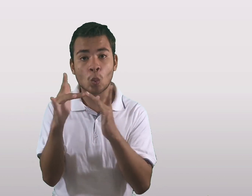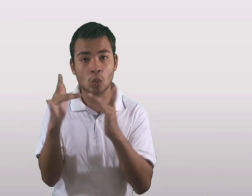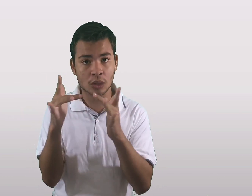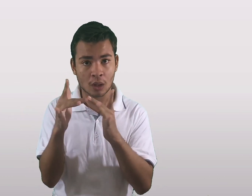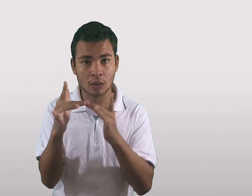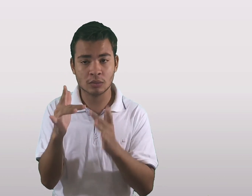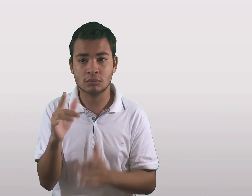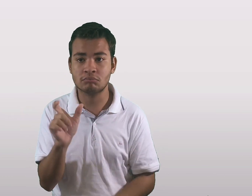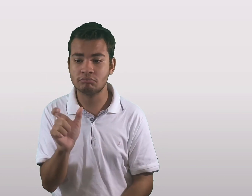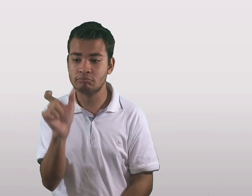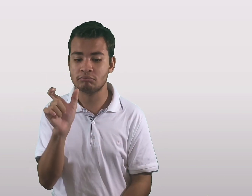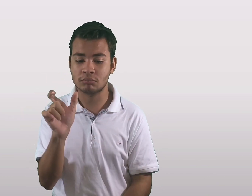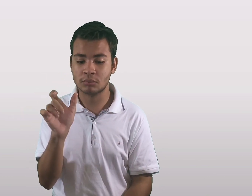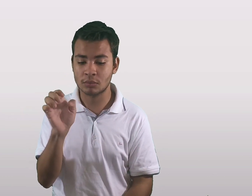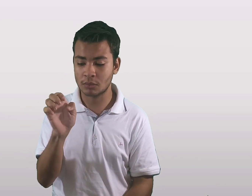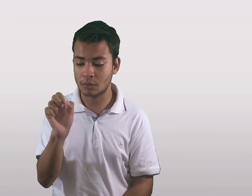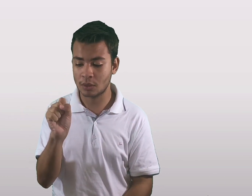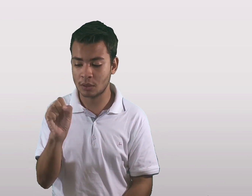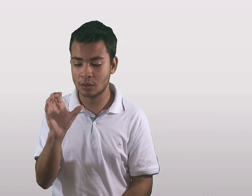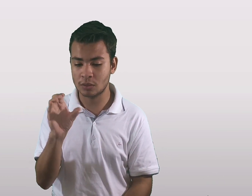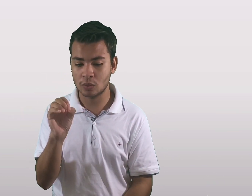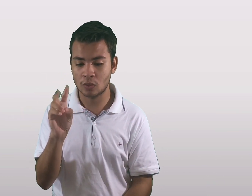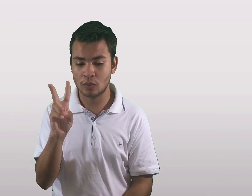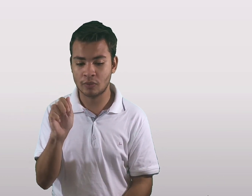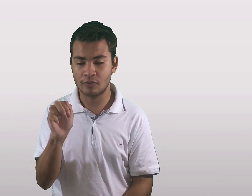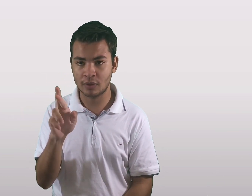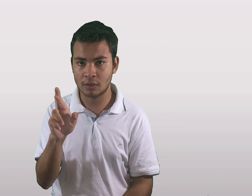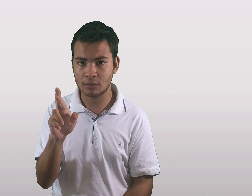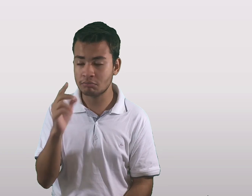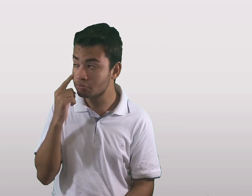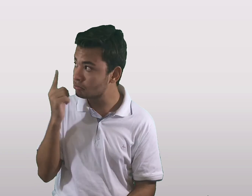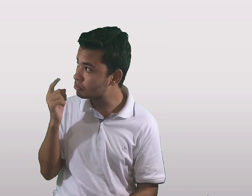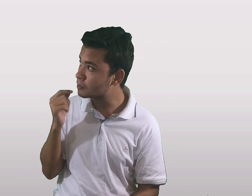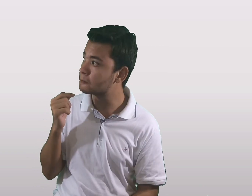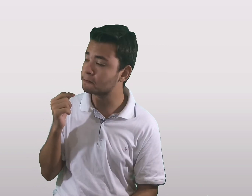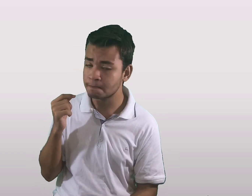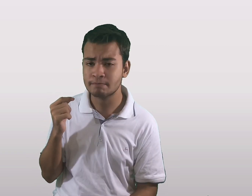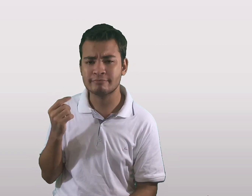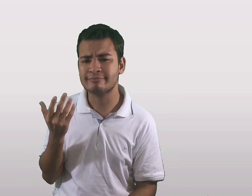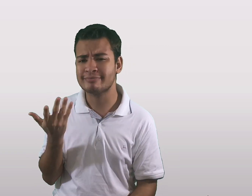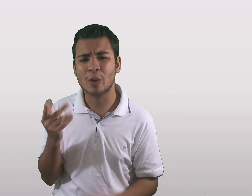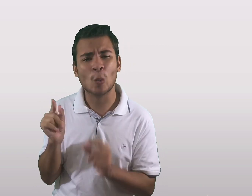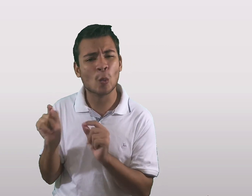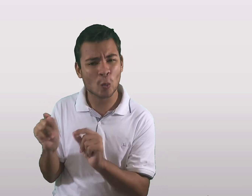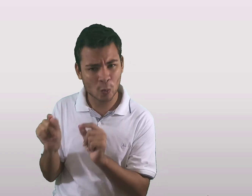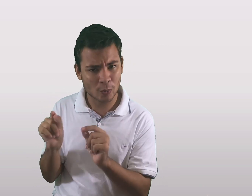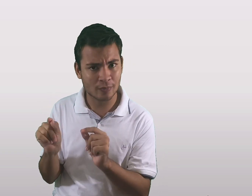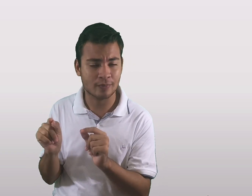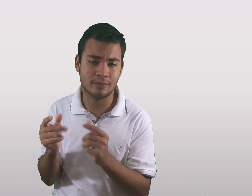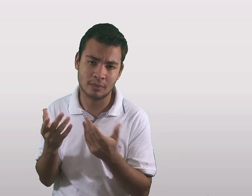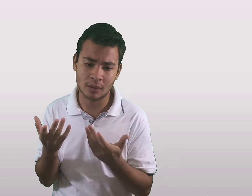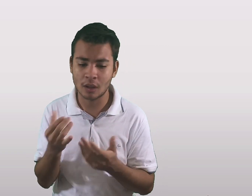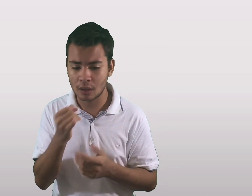Agora, nós vamos ver esse contato chamado escovar. Olha o contato. O que